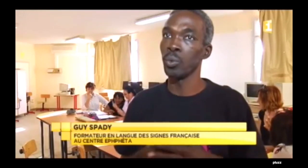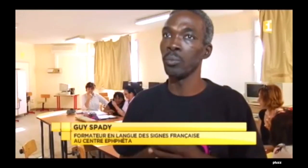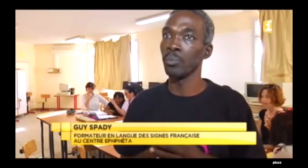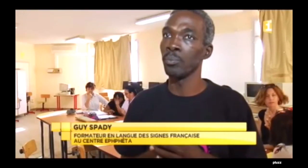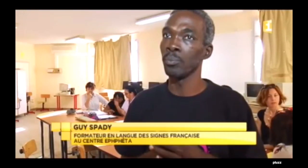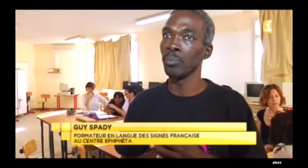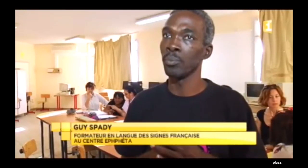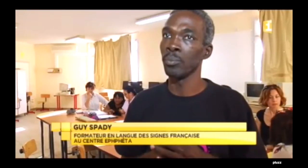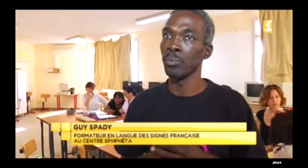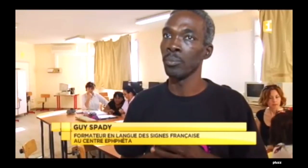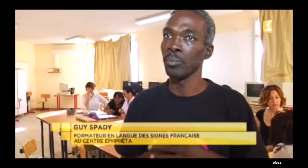réveil.